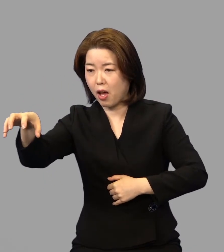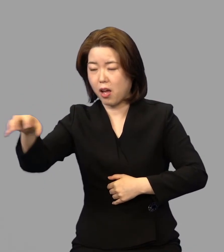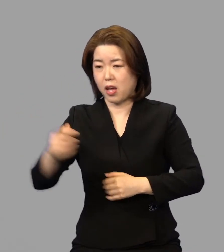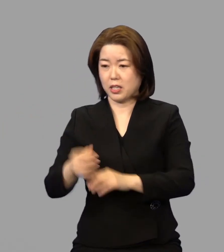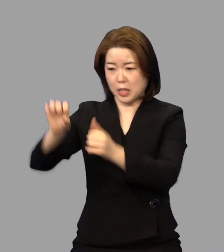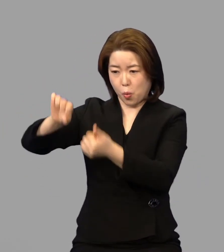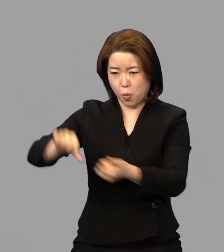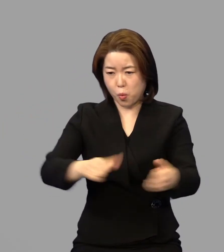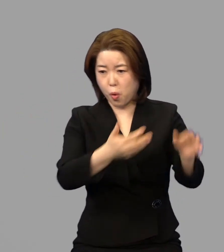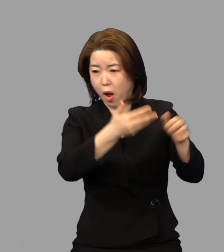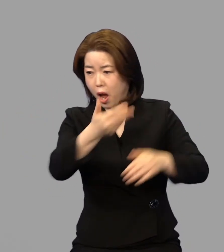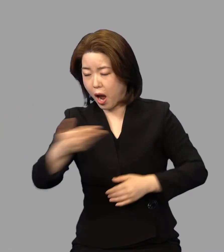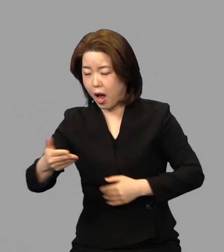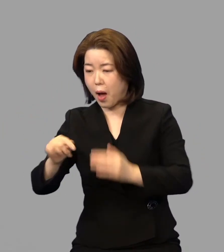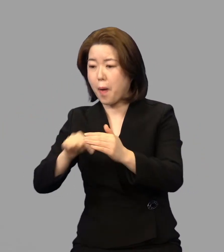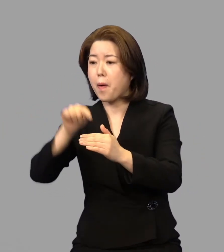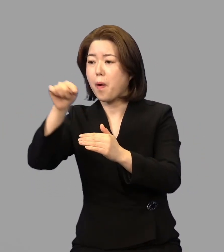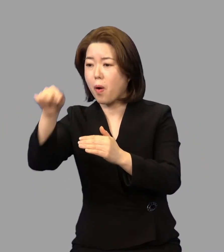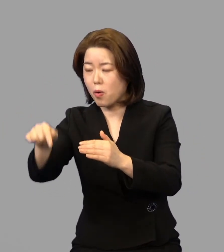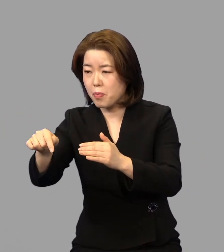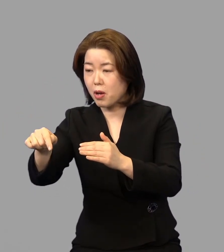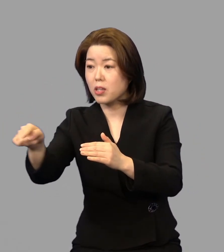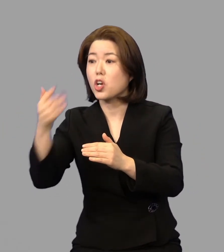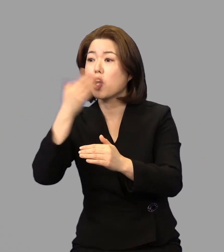가나안인데 모세가 죽습니다.